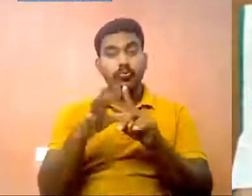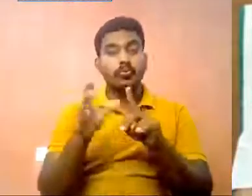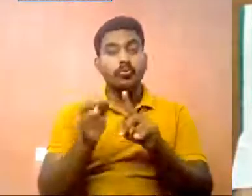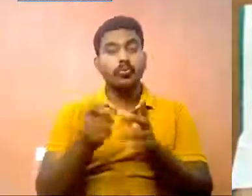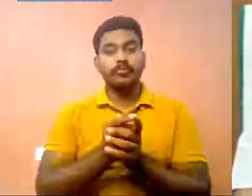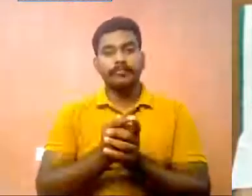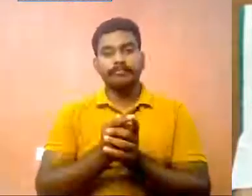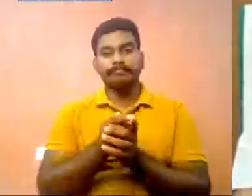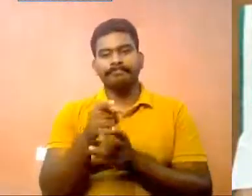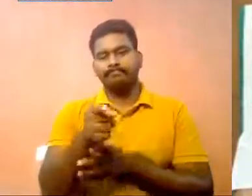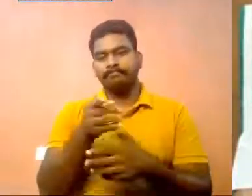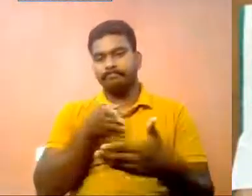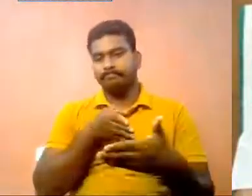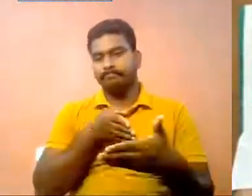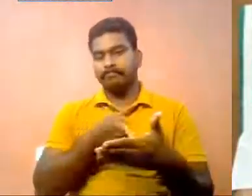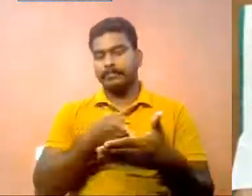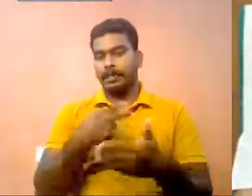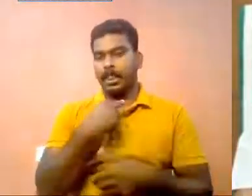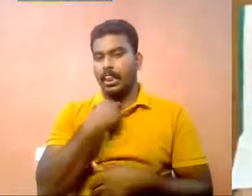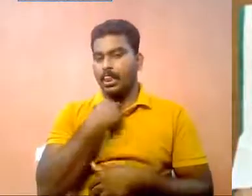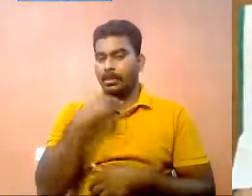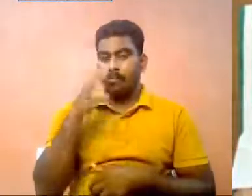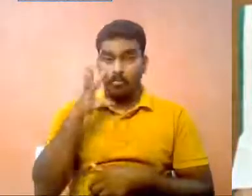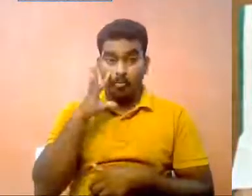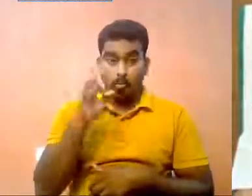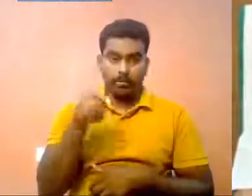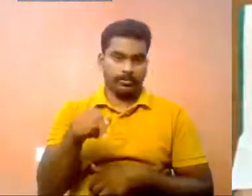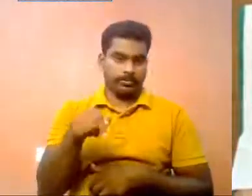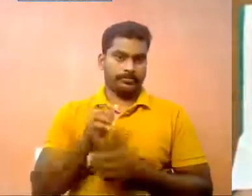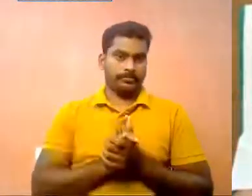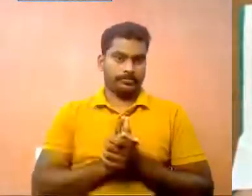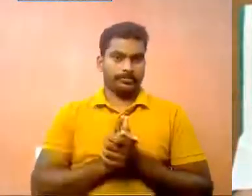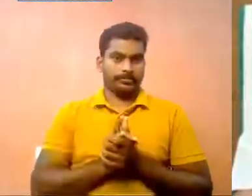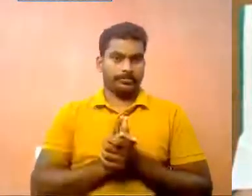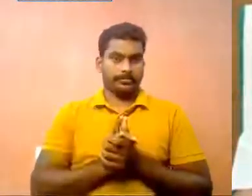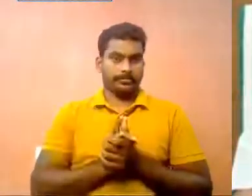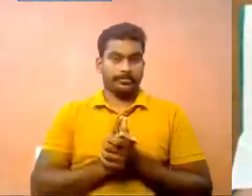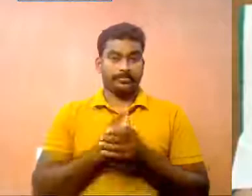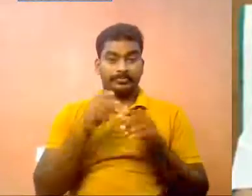ഒരടിയന്തര സാഹചര്യമായി മാറുകയാണ്.